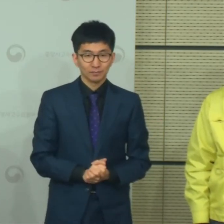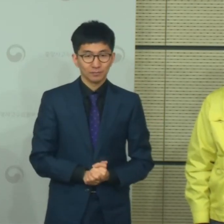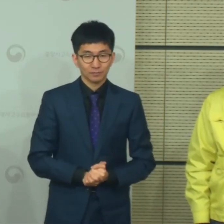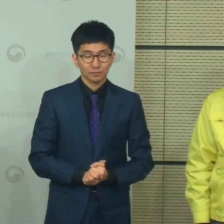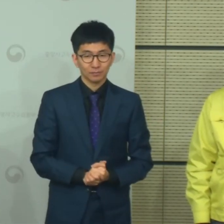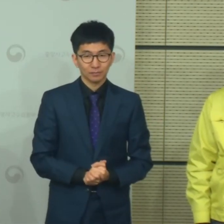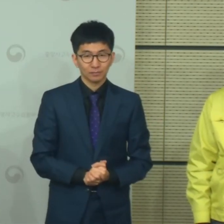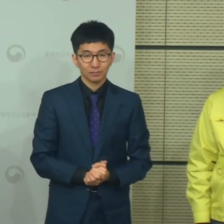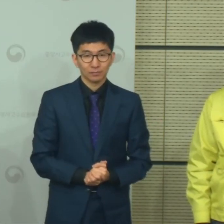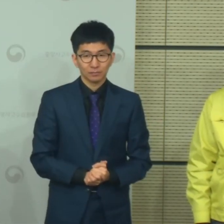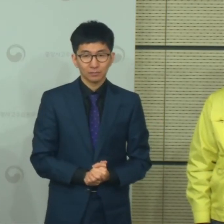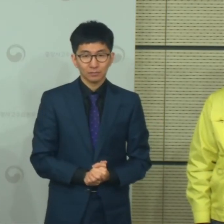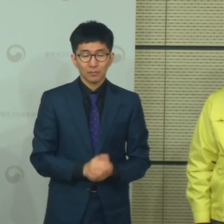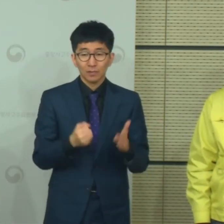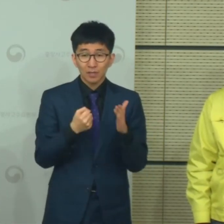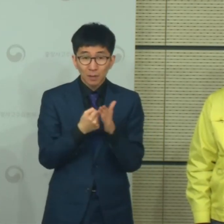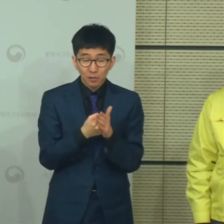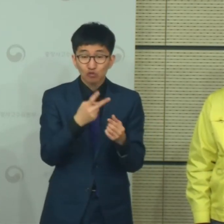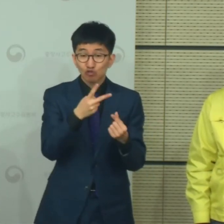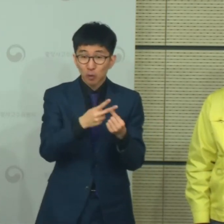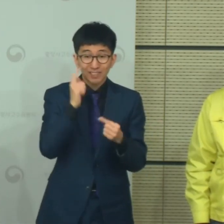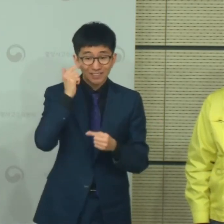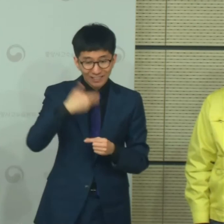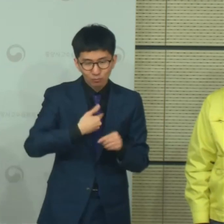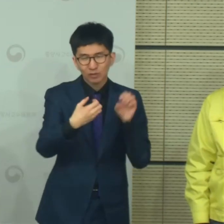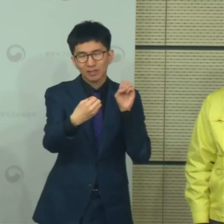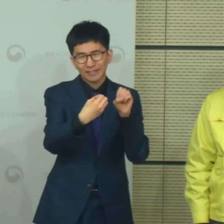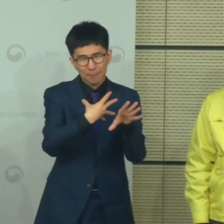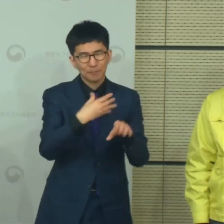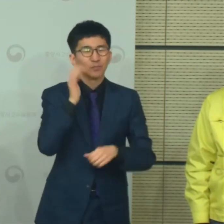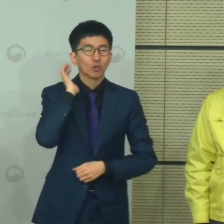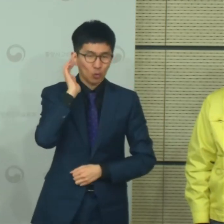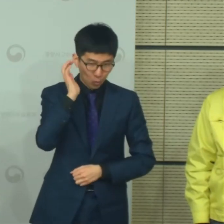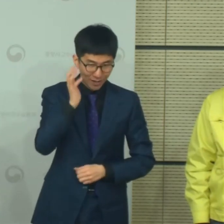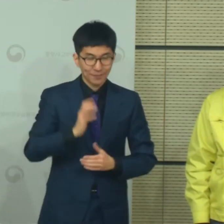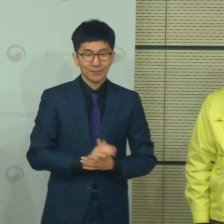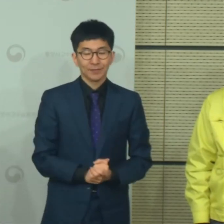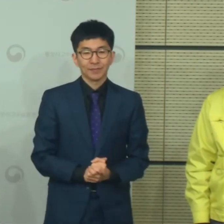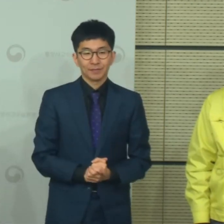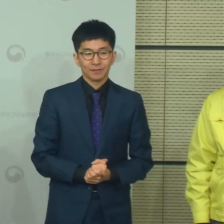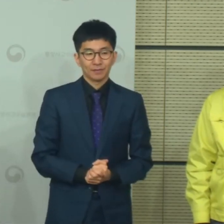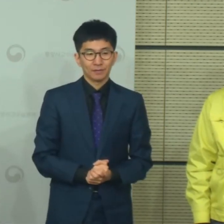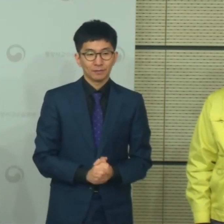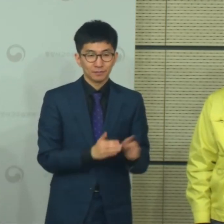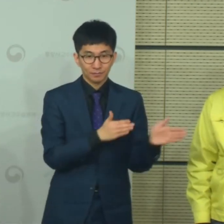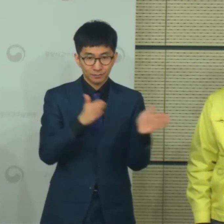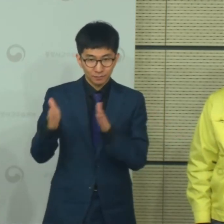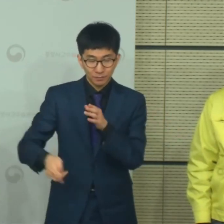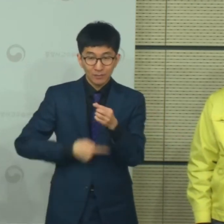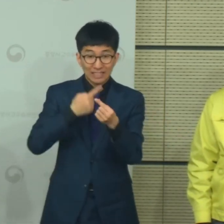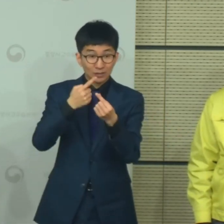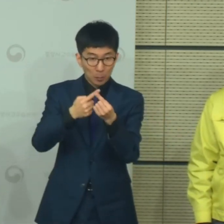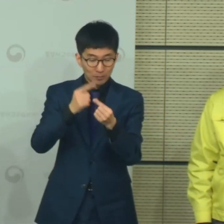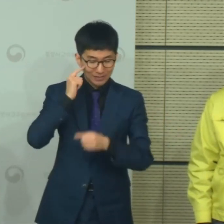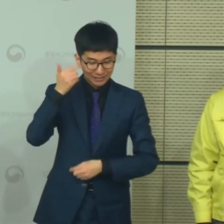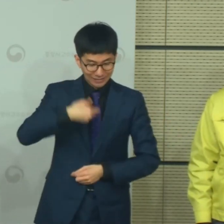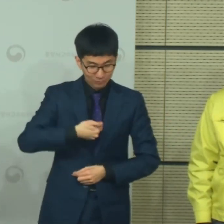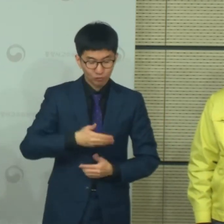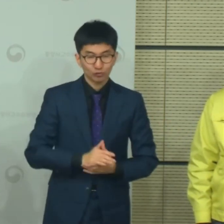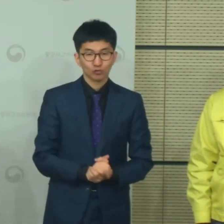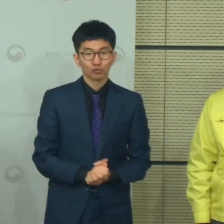하고 있는 상황이라서 답변 드릴 내용은 아니라고 판단됩니다. 첫 번째 질문이